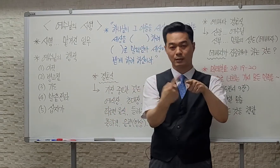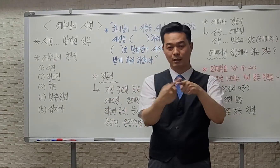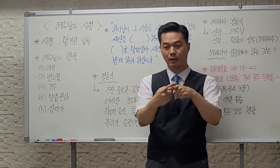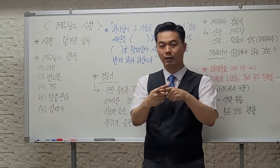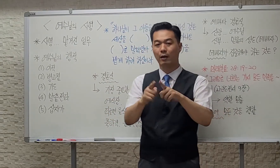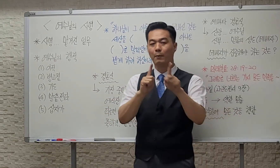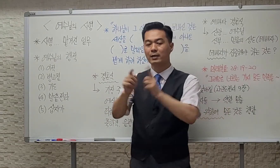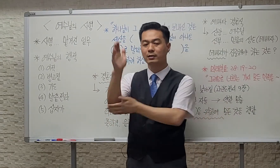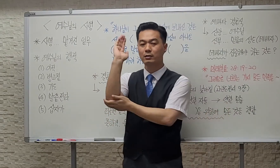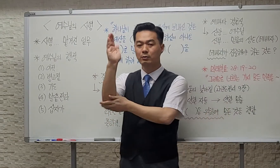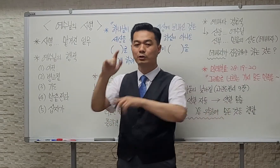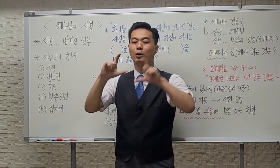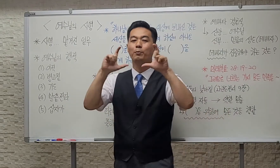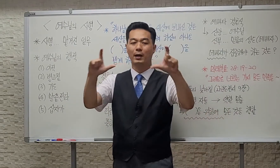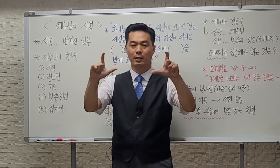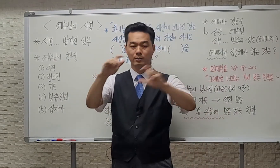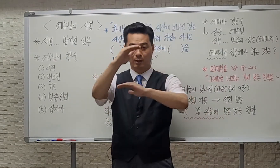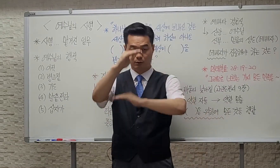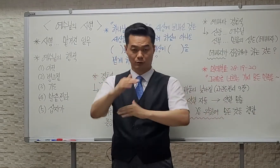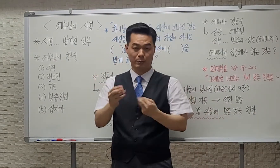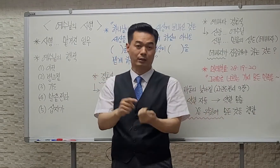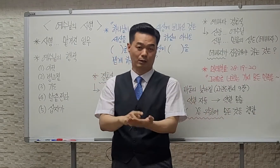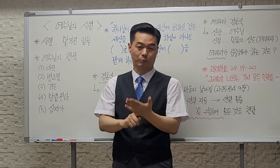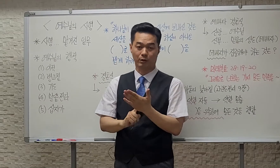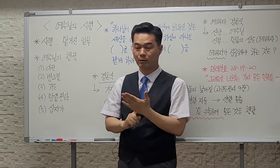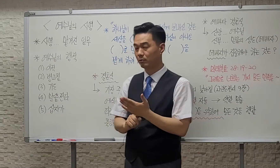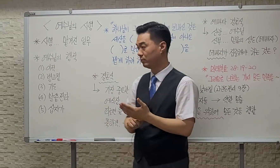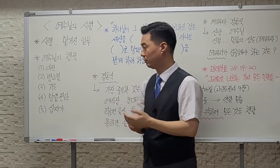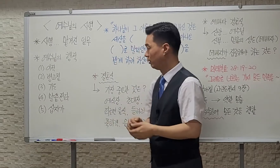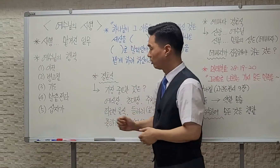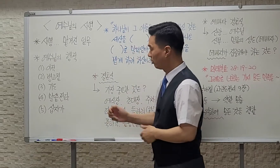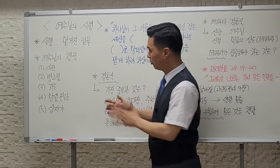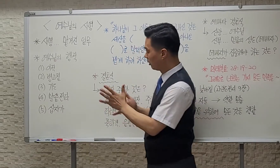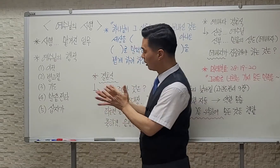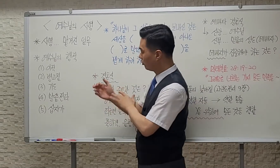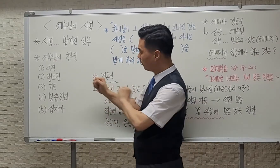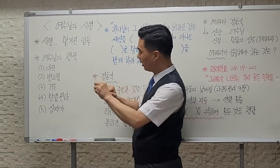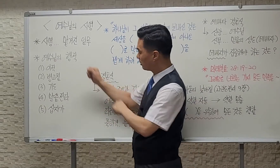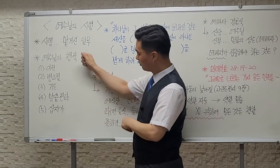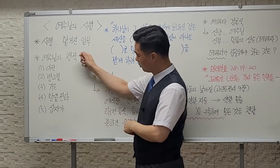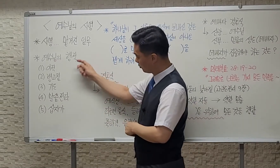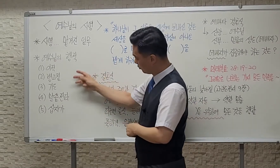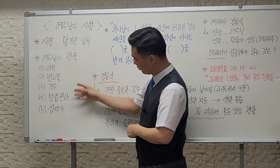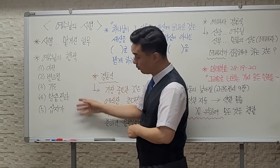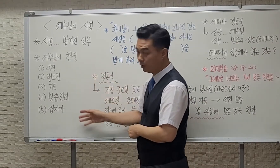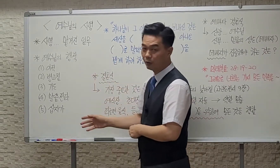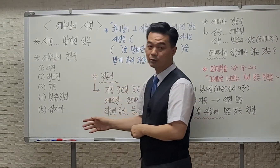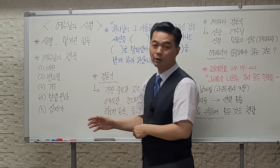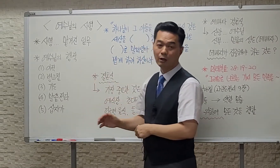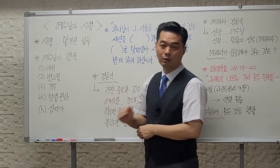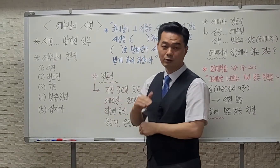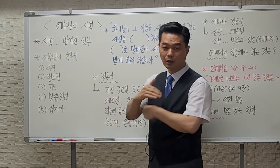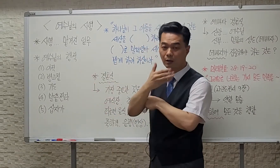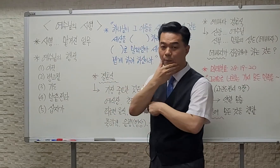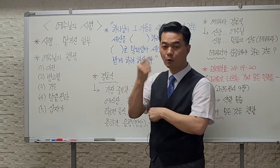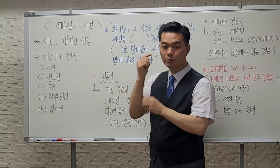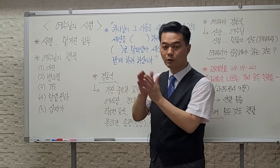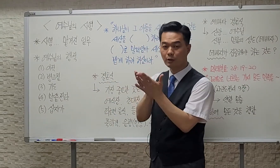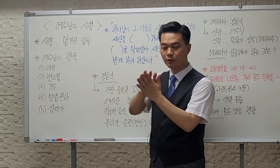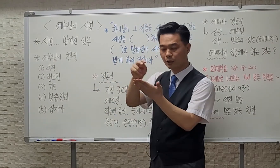마찬가지인데 말씀을 전파하는 내용들이 많이 나옵니다. 그래서 예수님 행하신 들을 쭉 보면 우리가 복음서에서 읽을 수